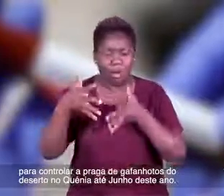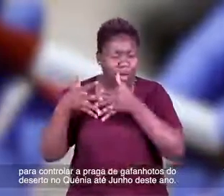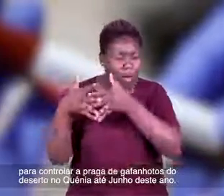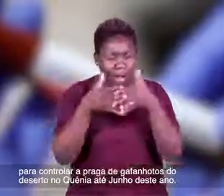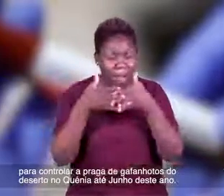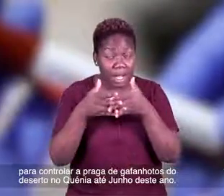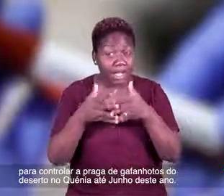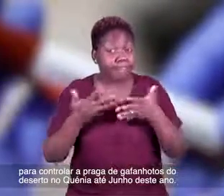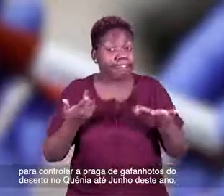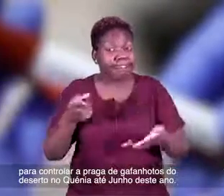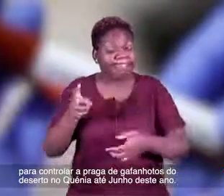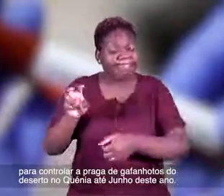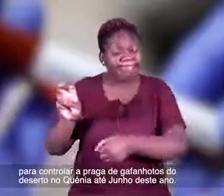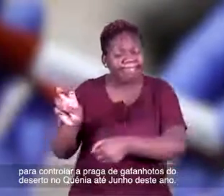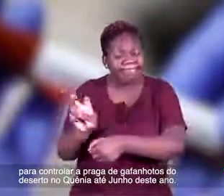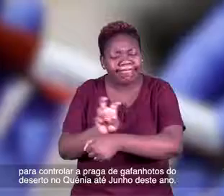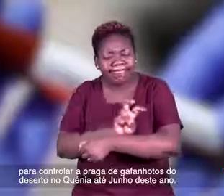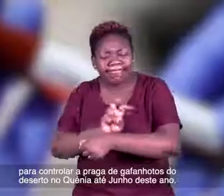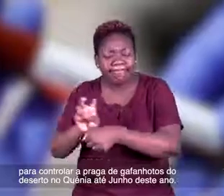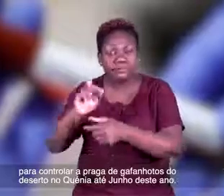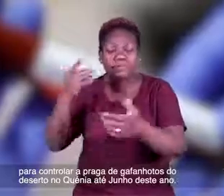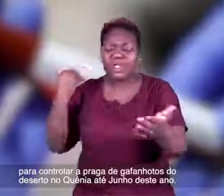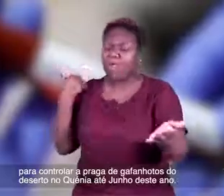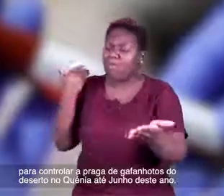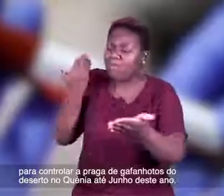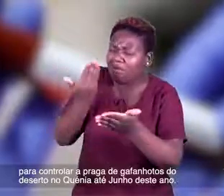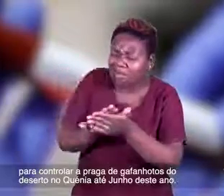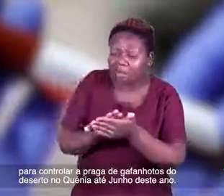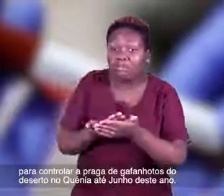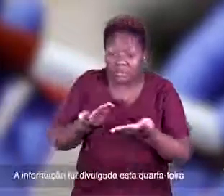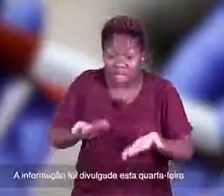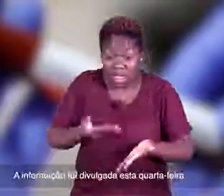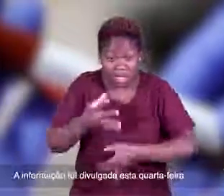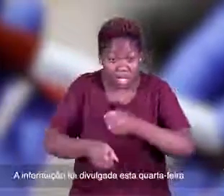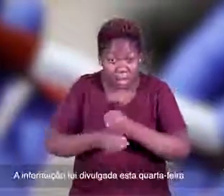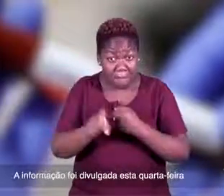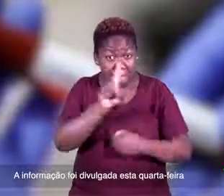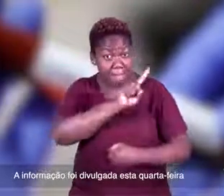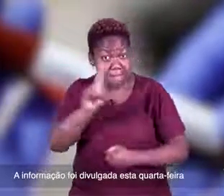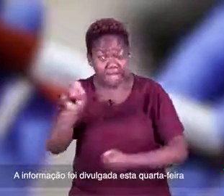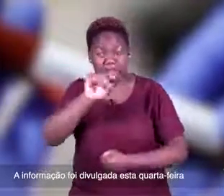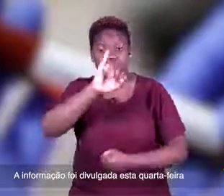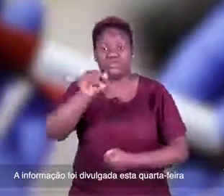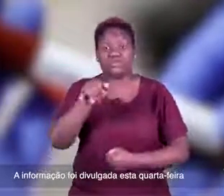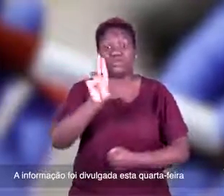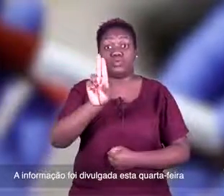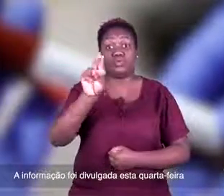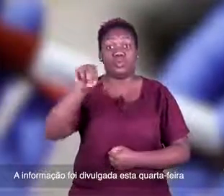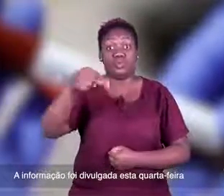controlar a praga de gafanhotos do Deserto no Quênia até Junho deste ano a informação foi divulgada esta quarta-feira